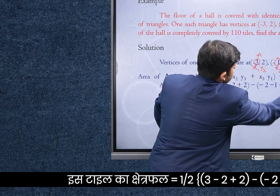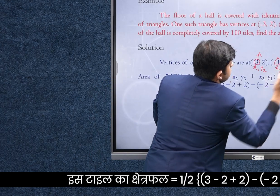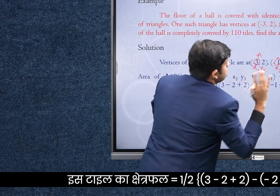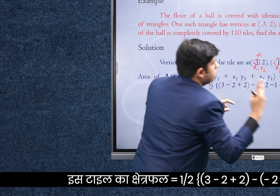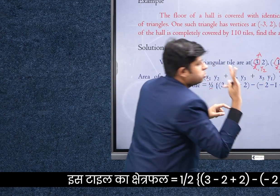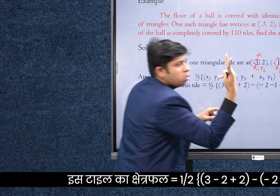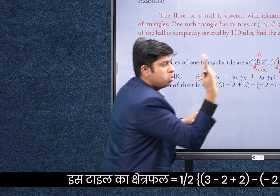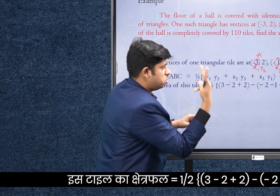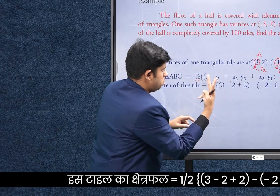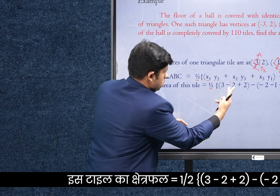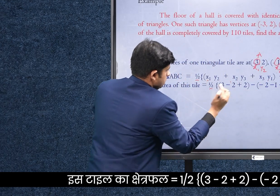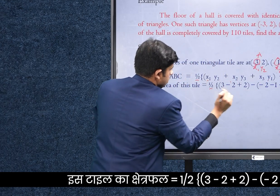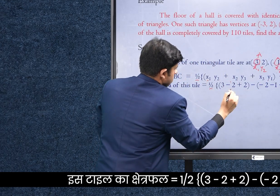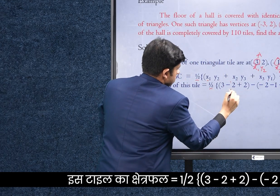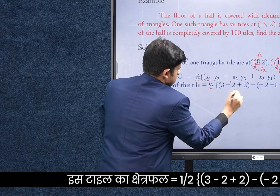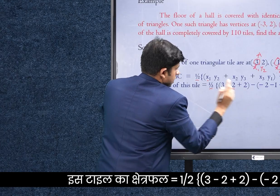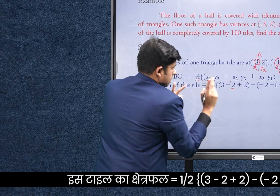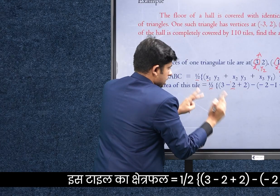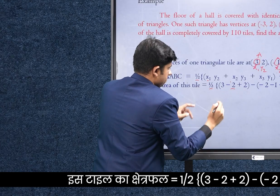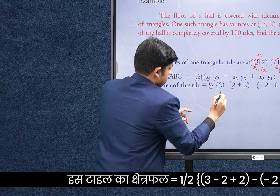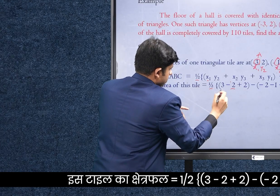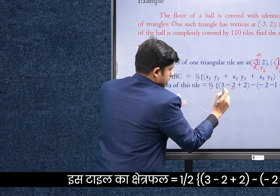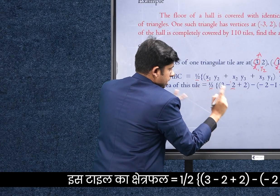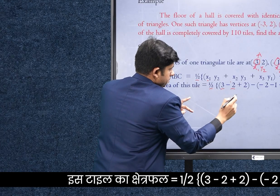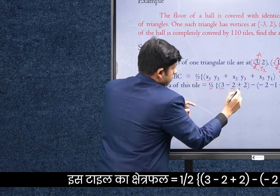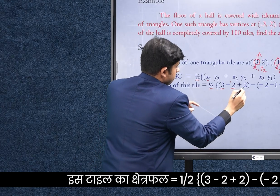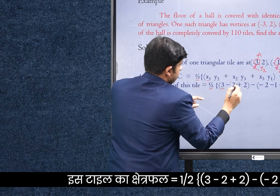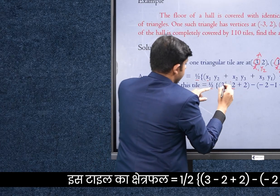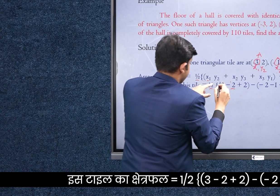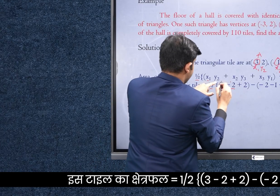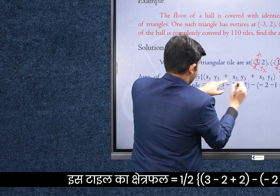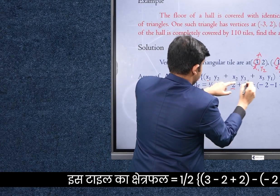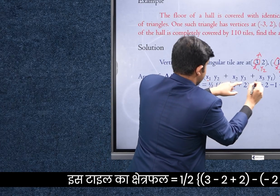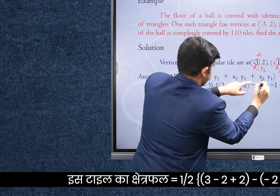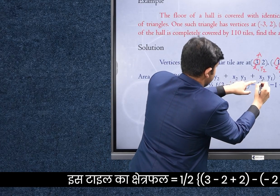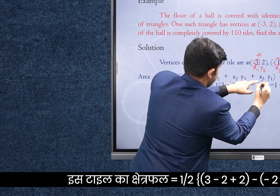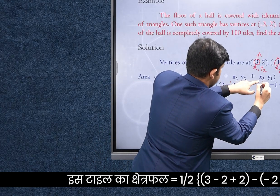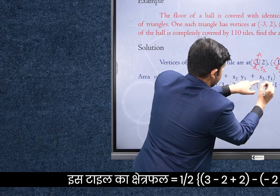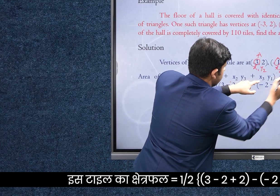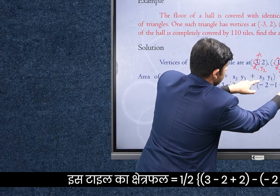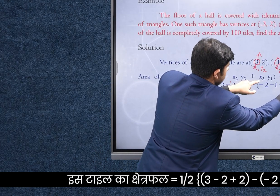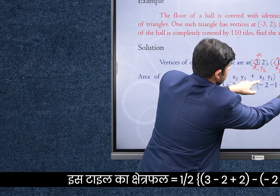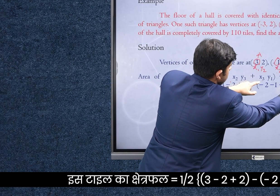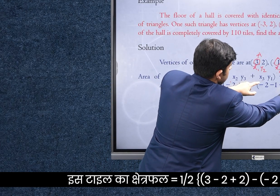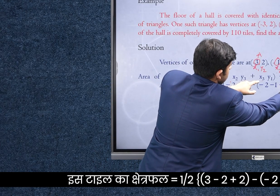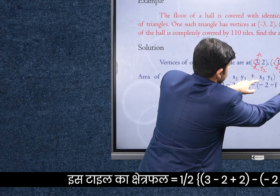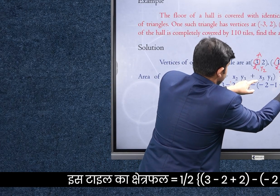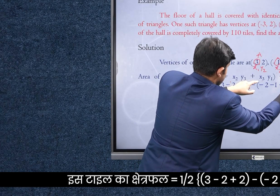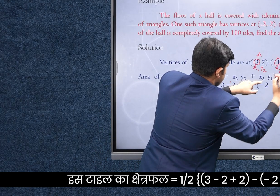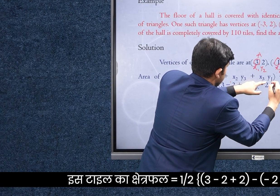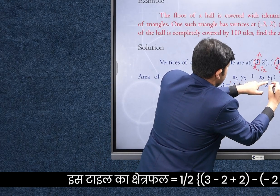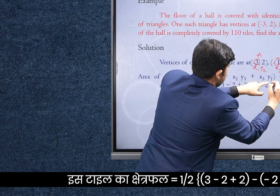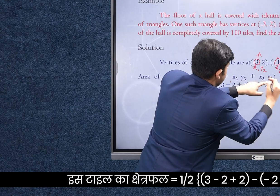तो हमें प्राप्त होगा इस टाइल का क्षेत्रफल आधा 3 2 + 2 2 1 6 वर्ग